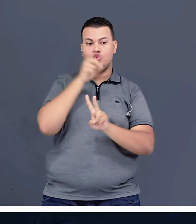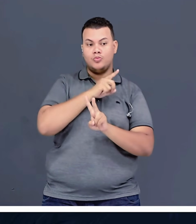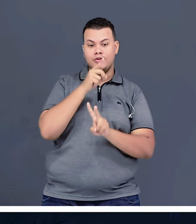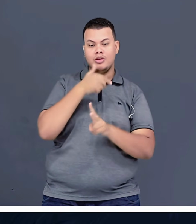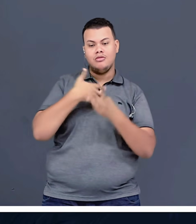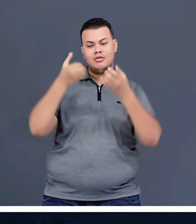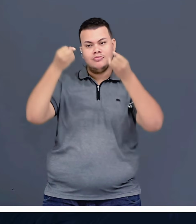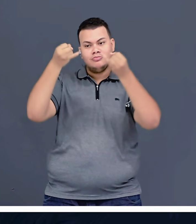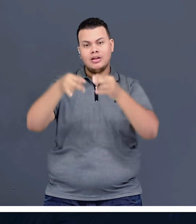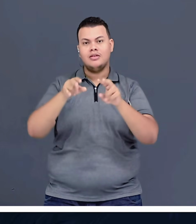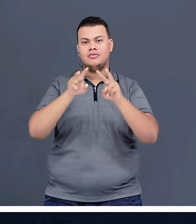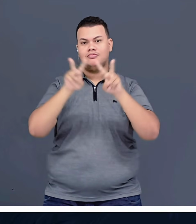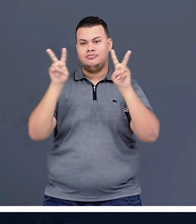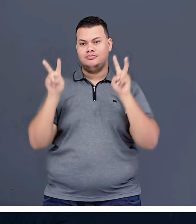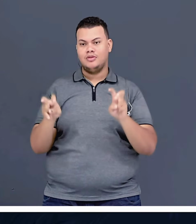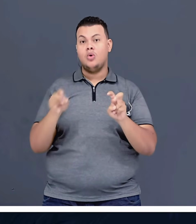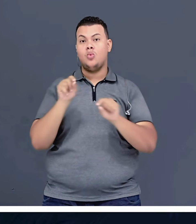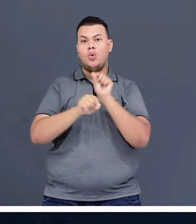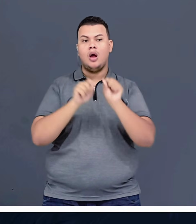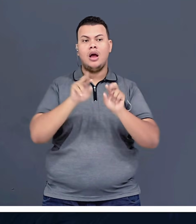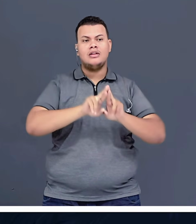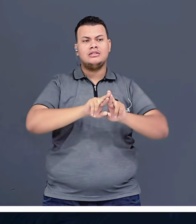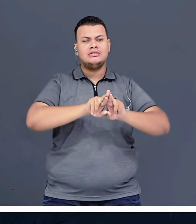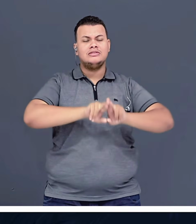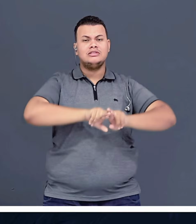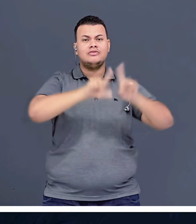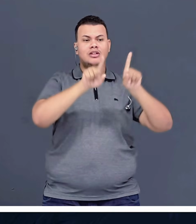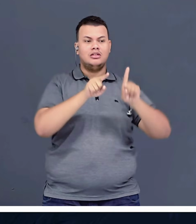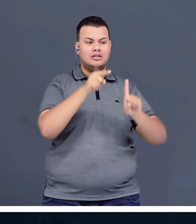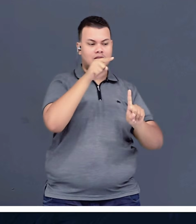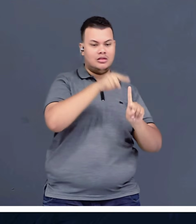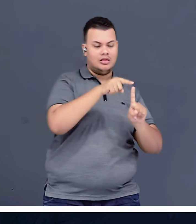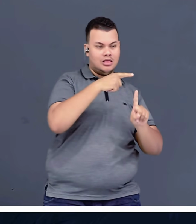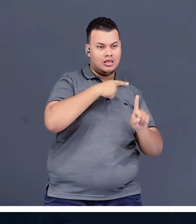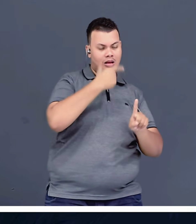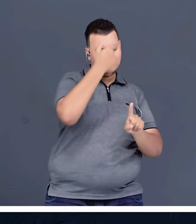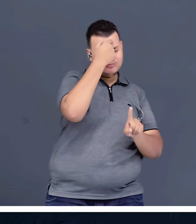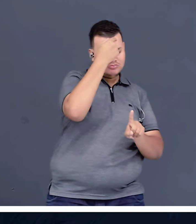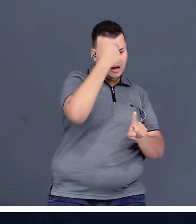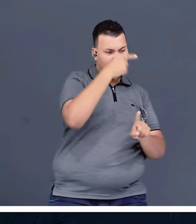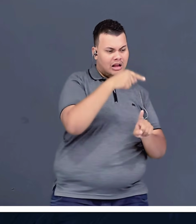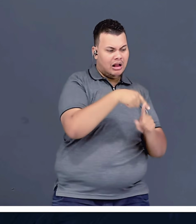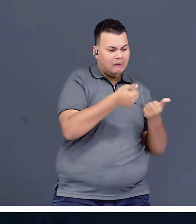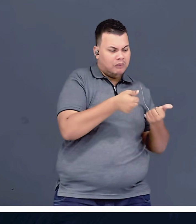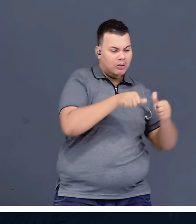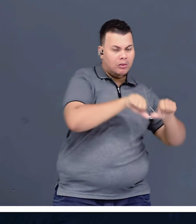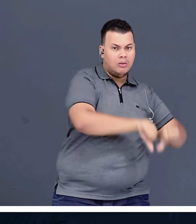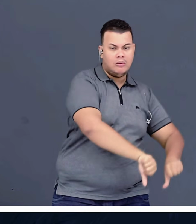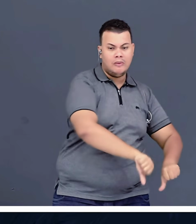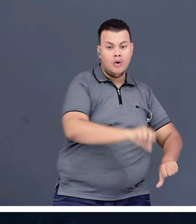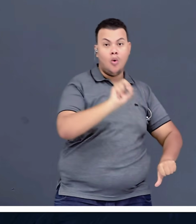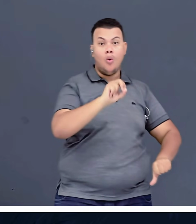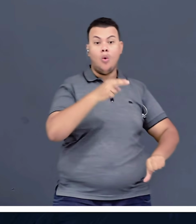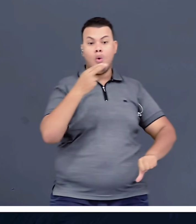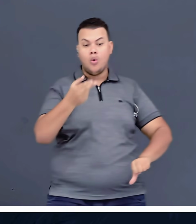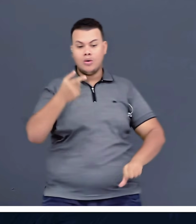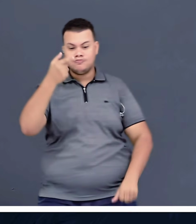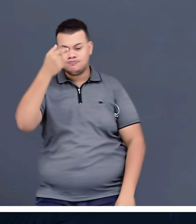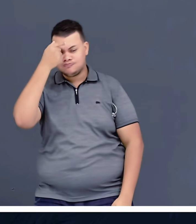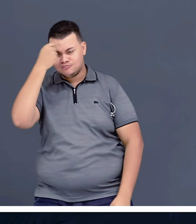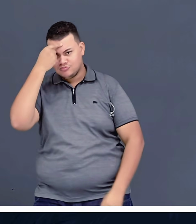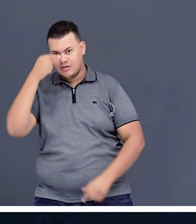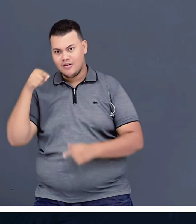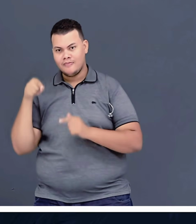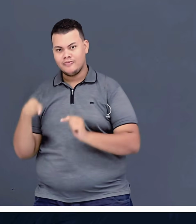isso. Sobre a diferença básica entre ter uma mentalidade de escassez e uma mentalidade